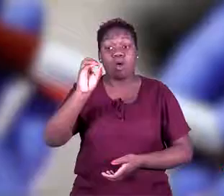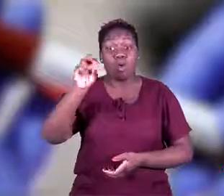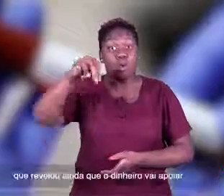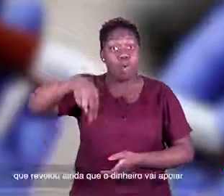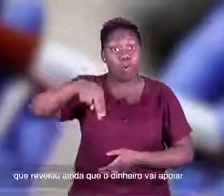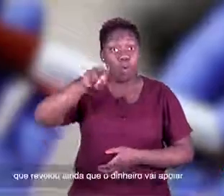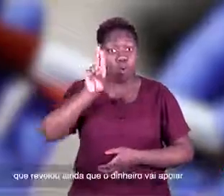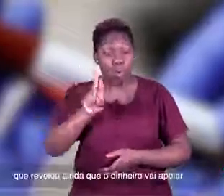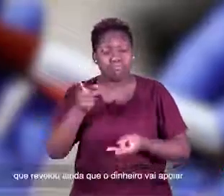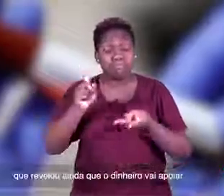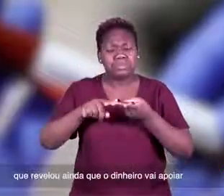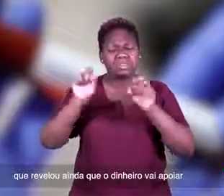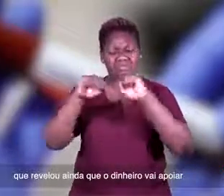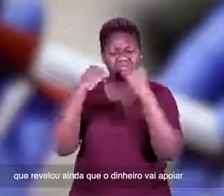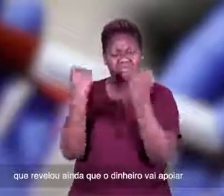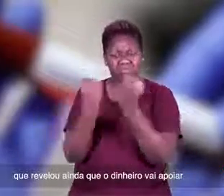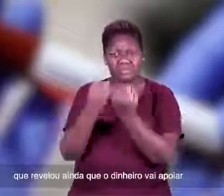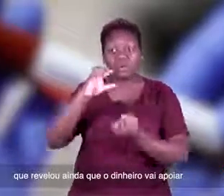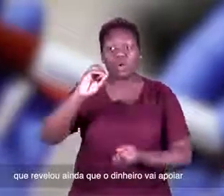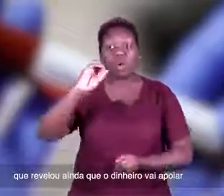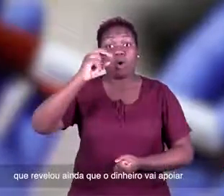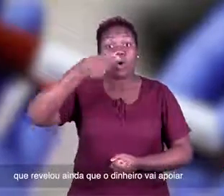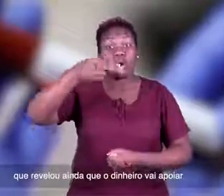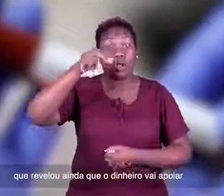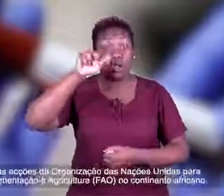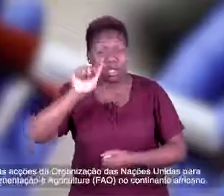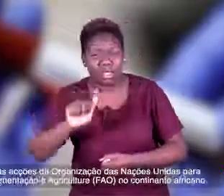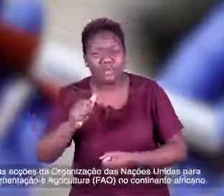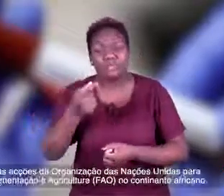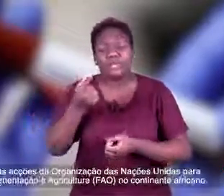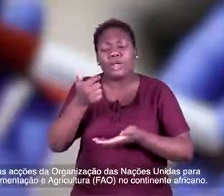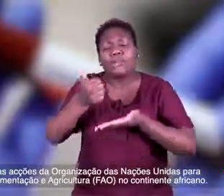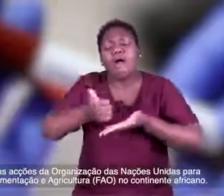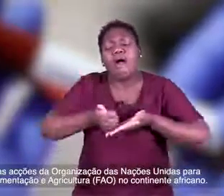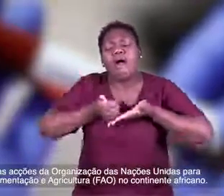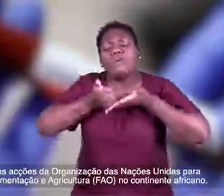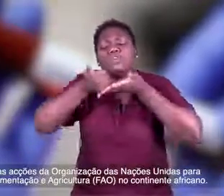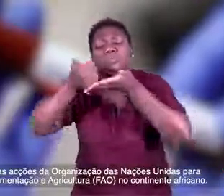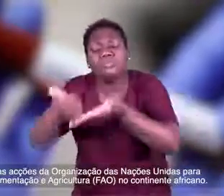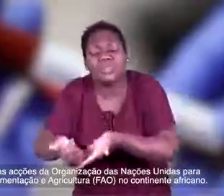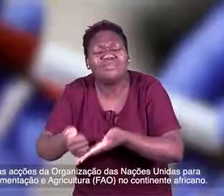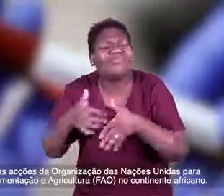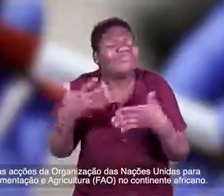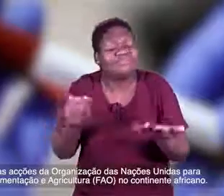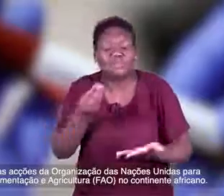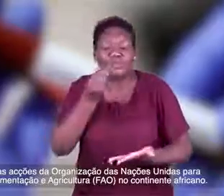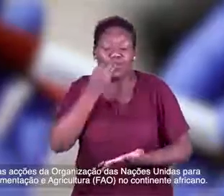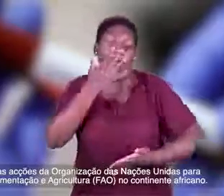que revelou ainda que o dinheiro vai apoiar as ações da Organização das Nações Unidas para a alimentação